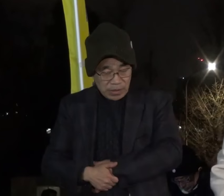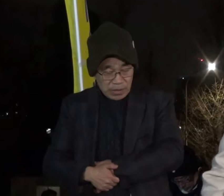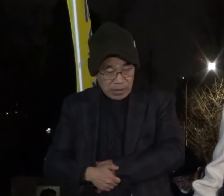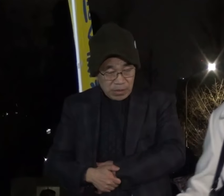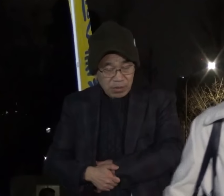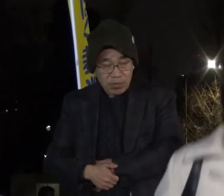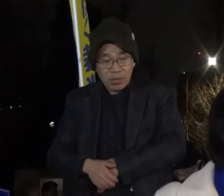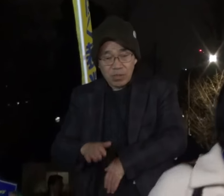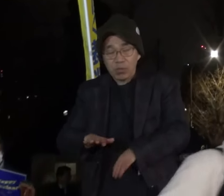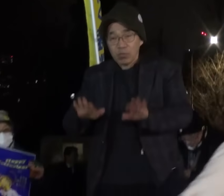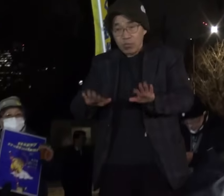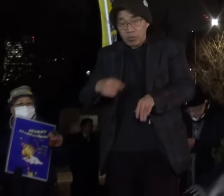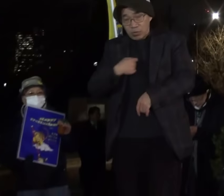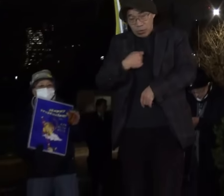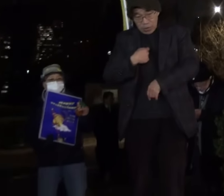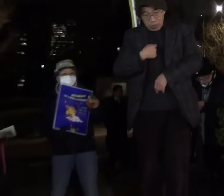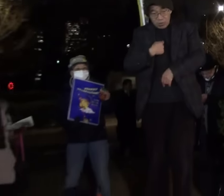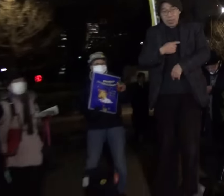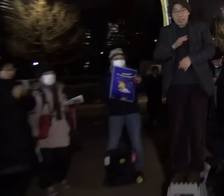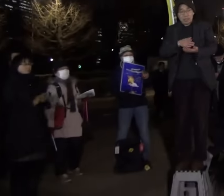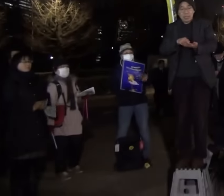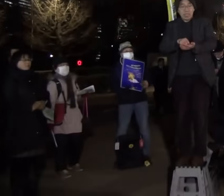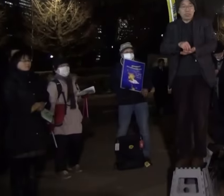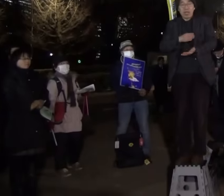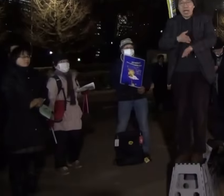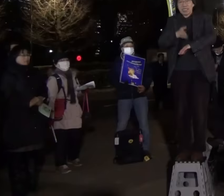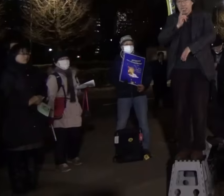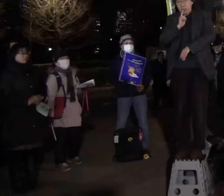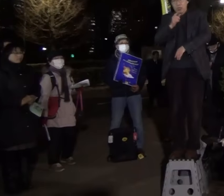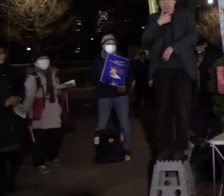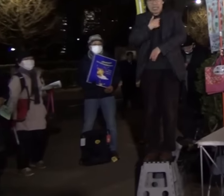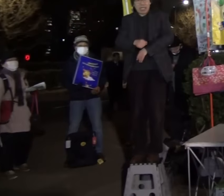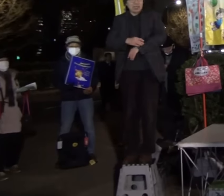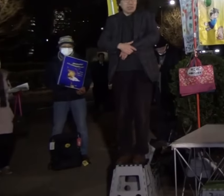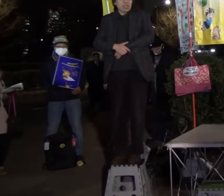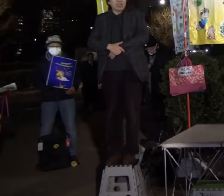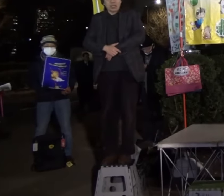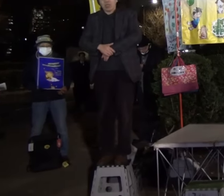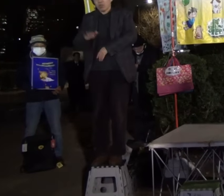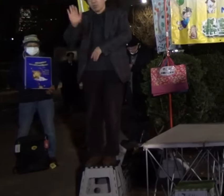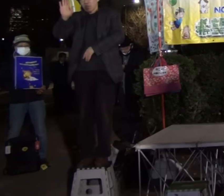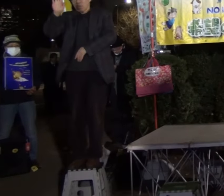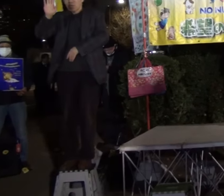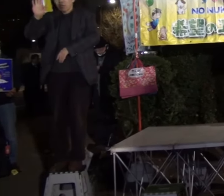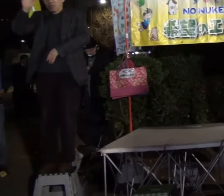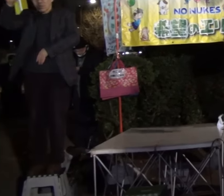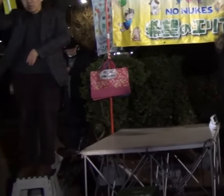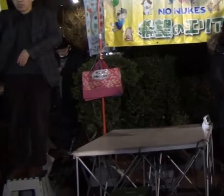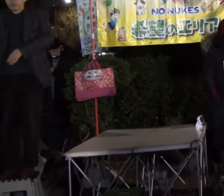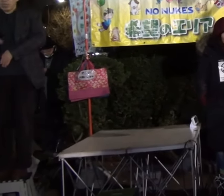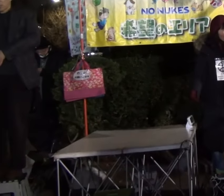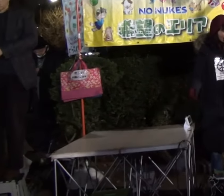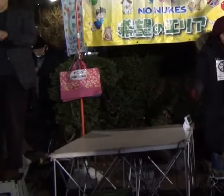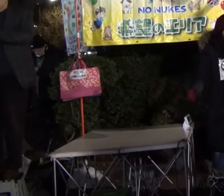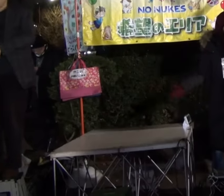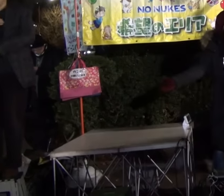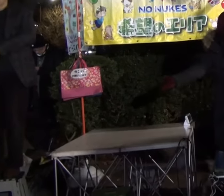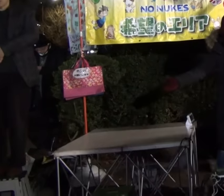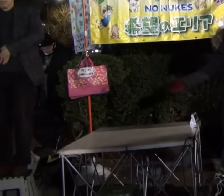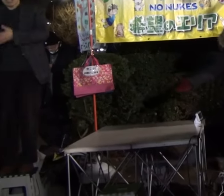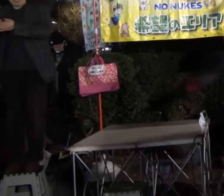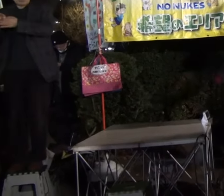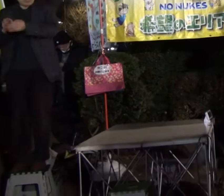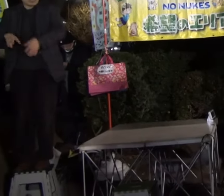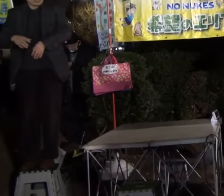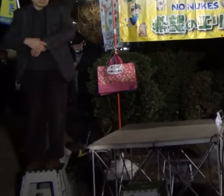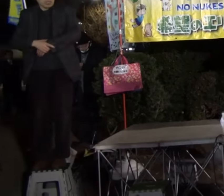こちらこそ本当にありがとうございます。皆さんと一緒に声をこれからも上げ続けていきます。ありがとうございました。では